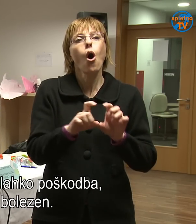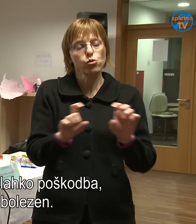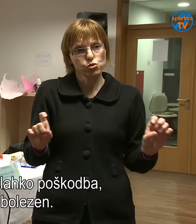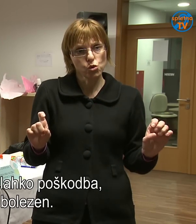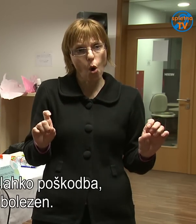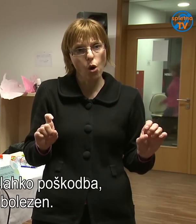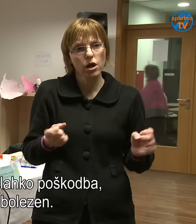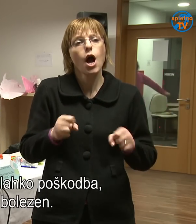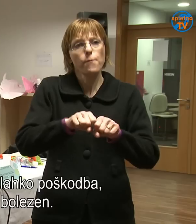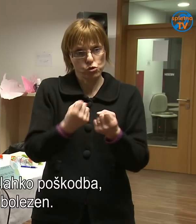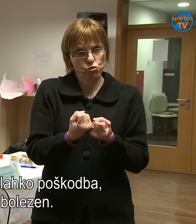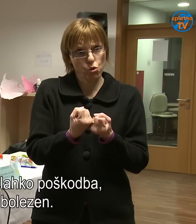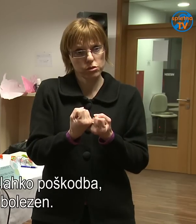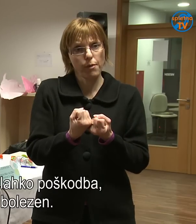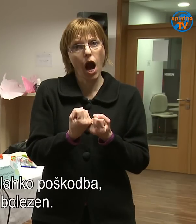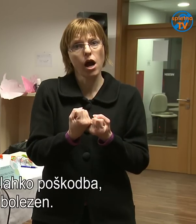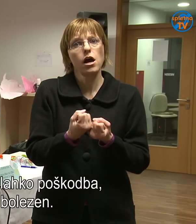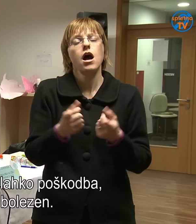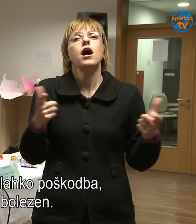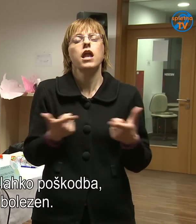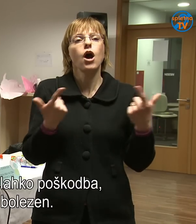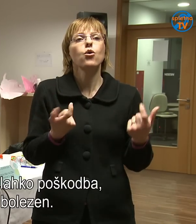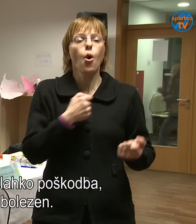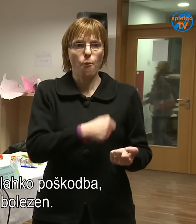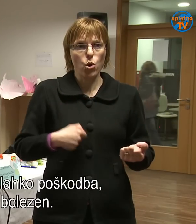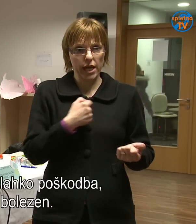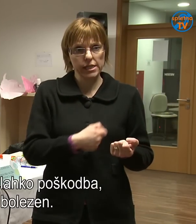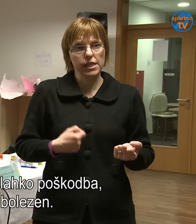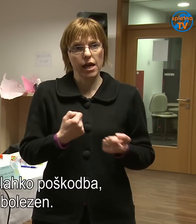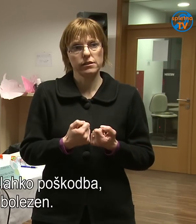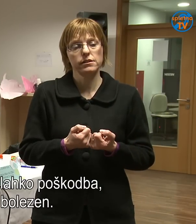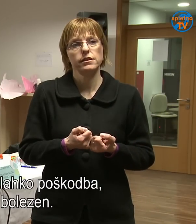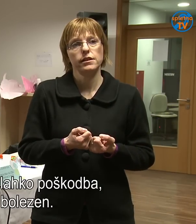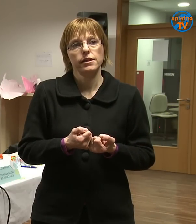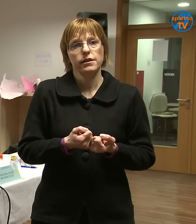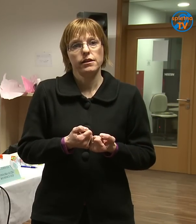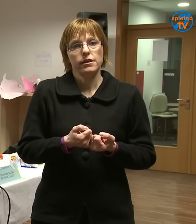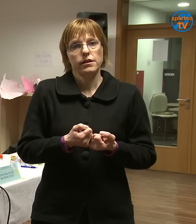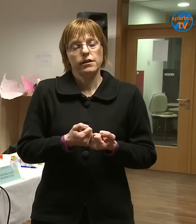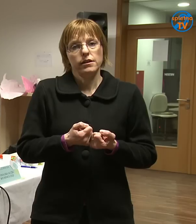je lahko poškodba, lahko je bolezen.